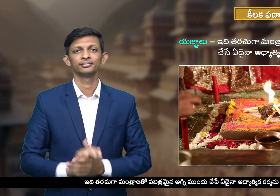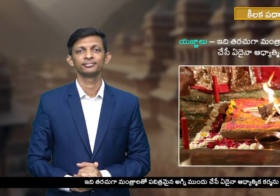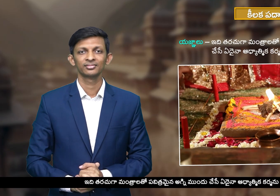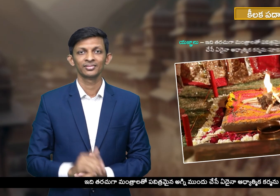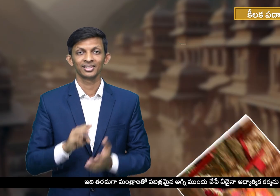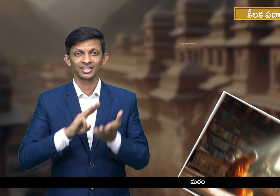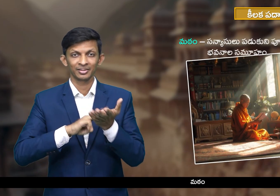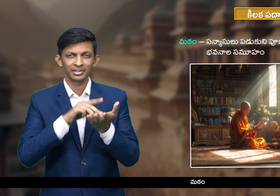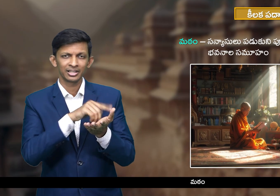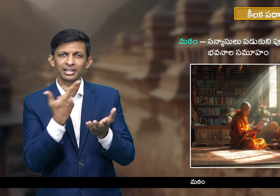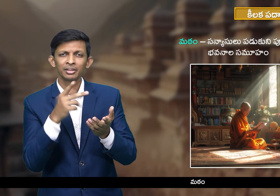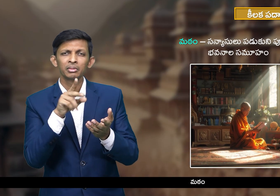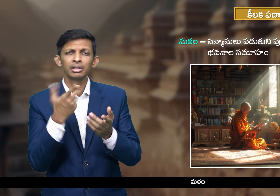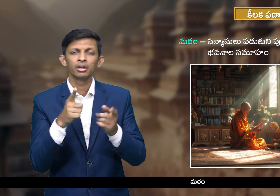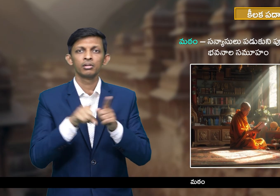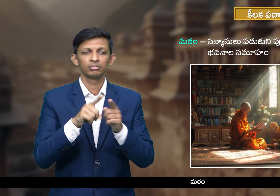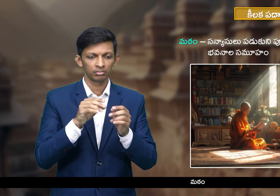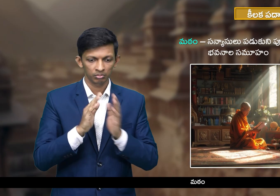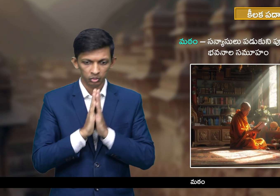కర్మను సూచిస్తుంది. మఠం